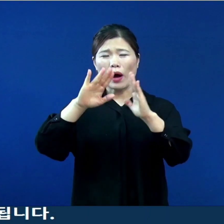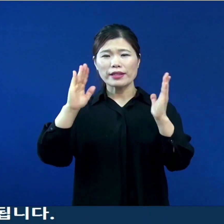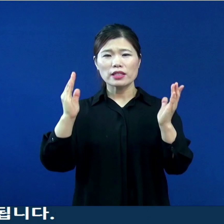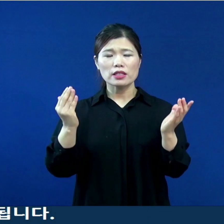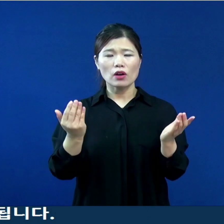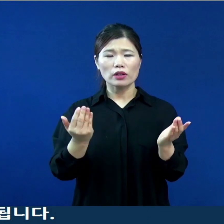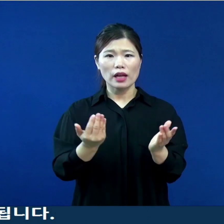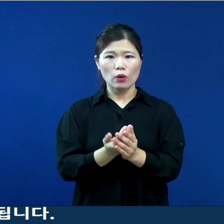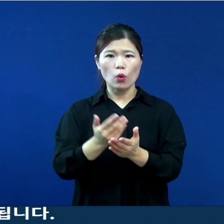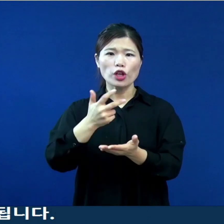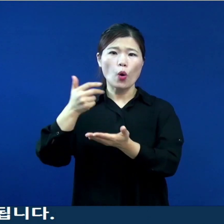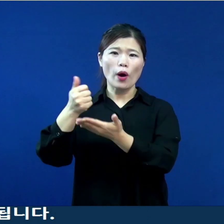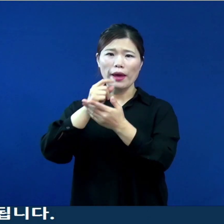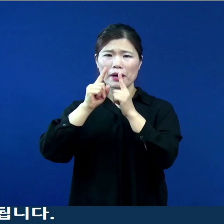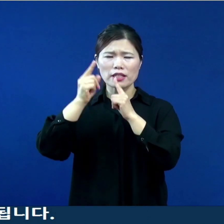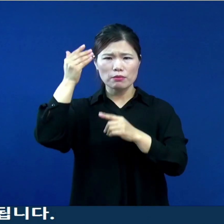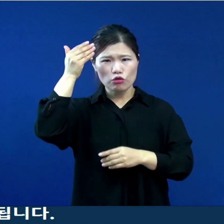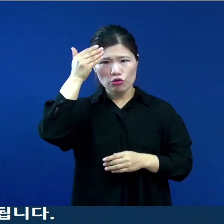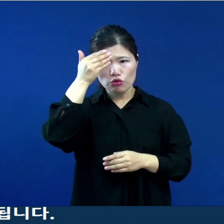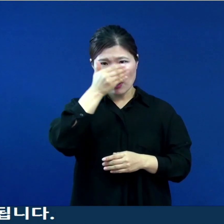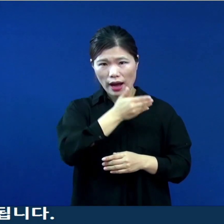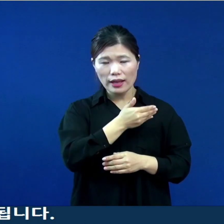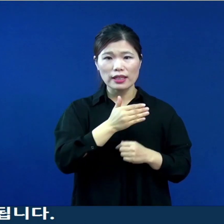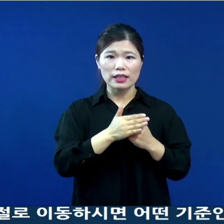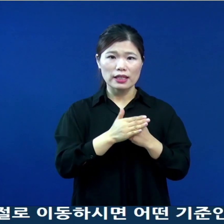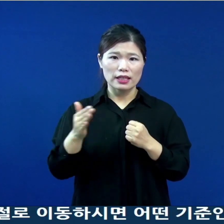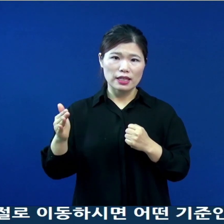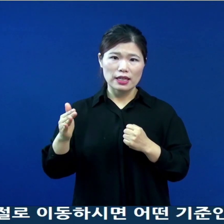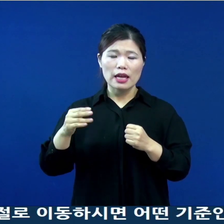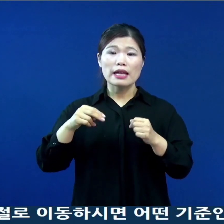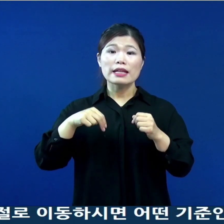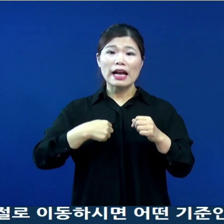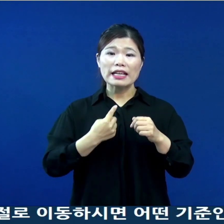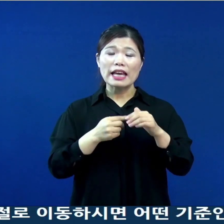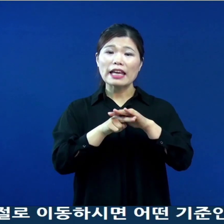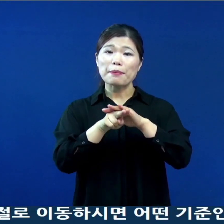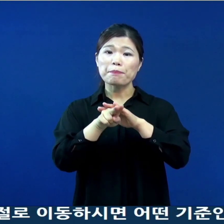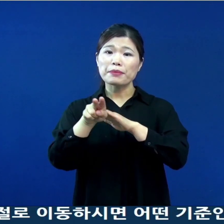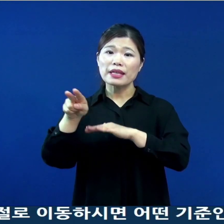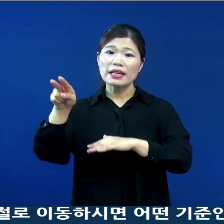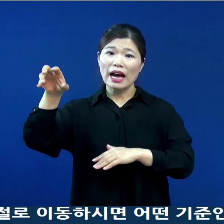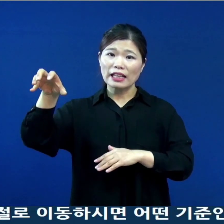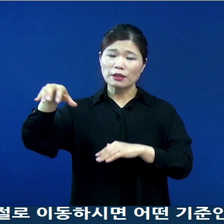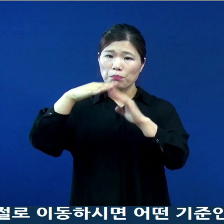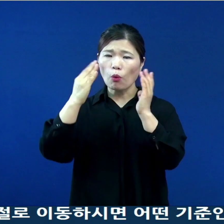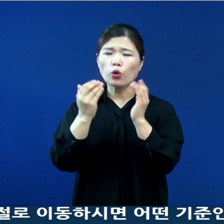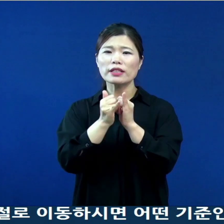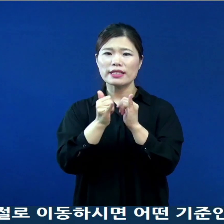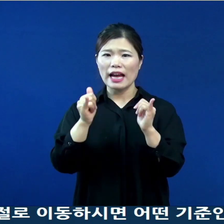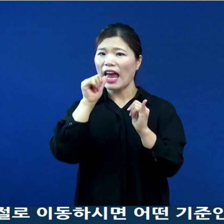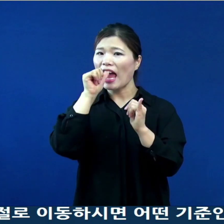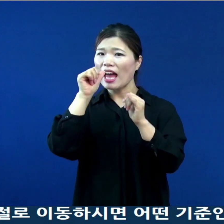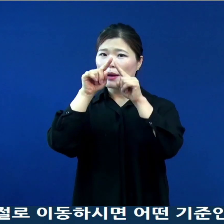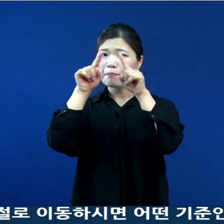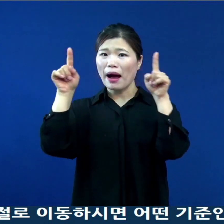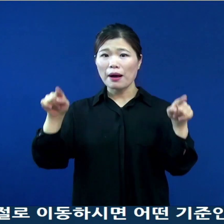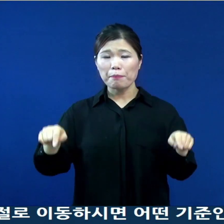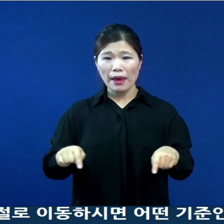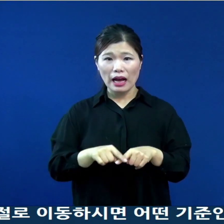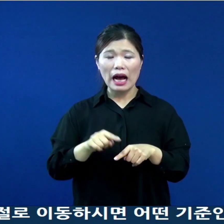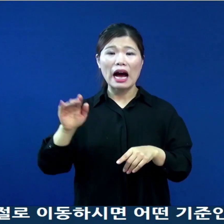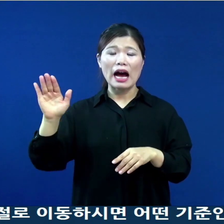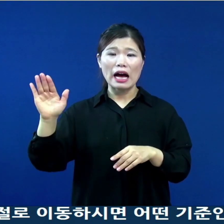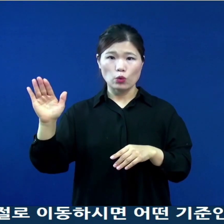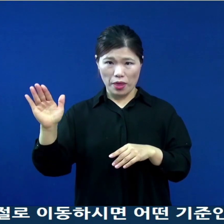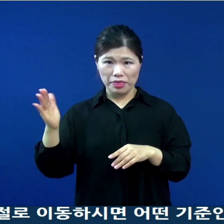말씀은 순수하니 그는 자기에게 피하는 모든 자의 방패시로다. 모든 피하는 모든